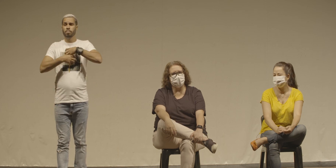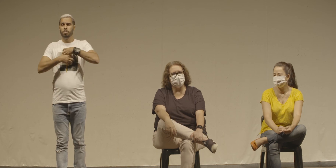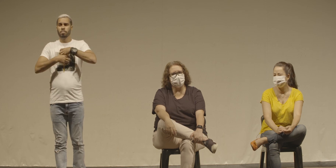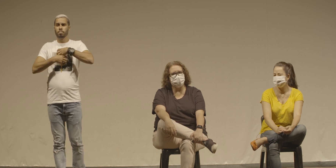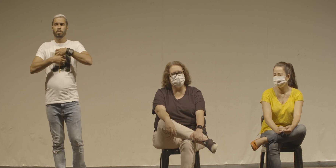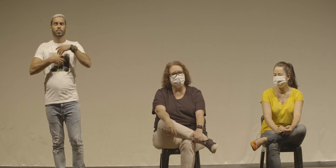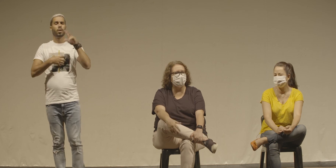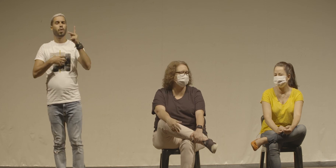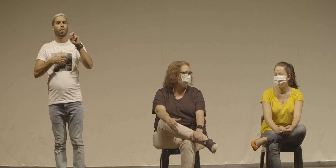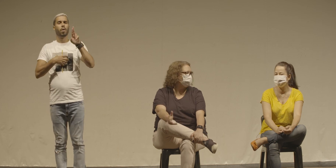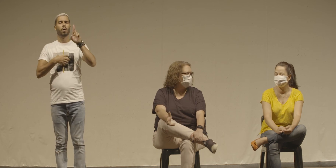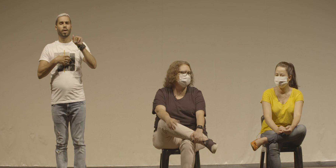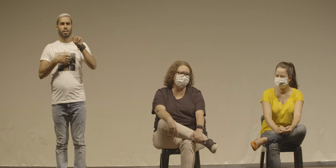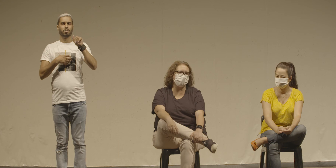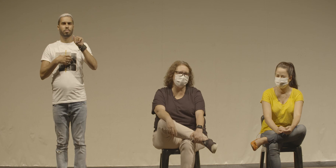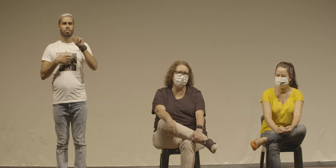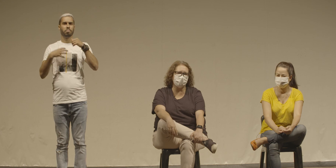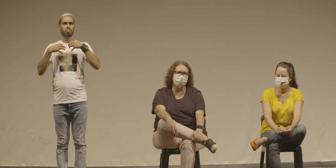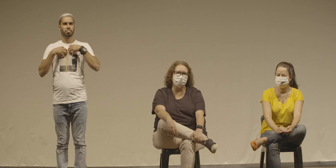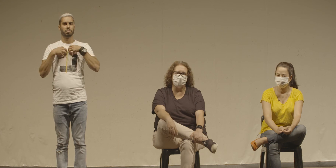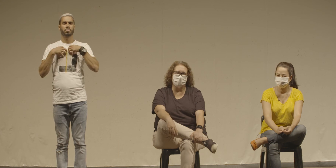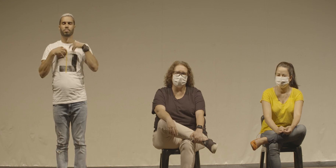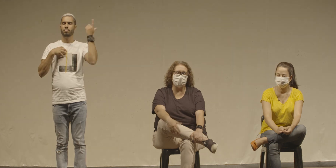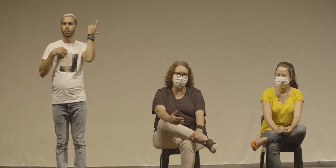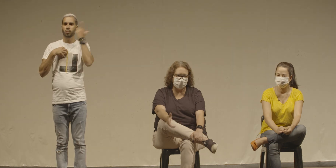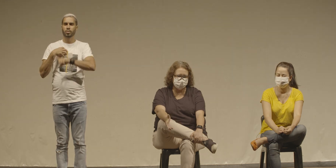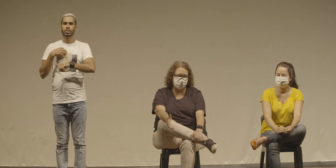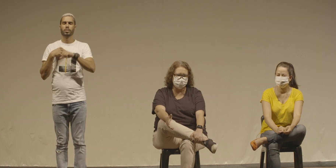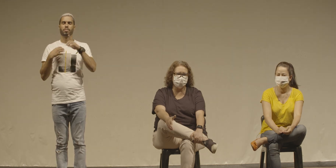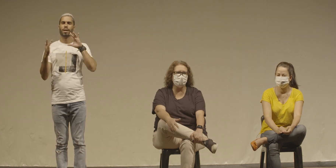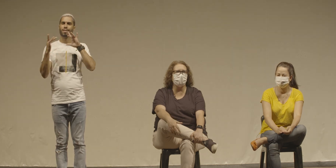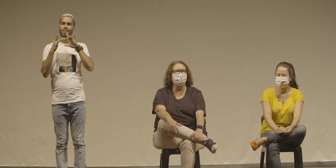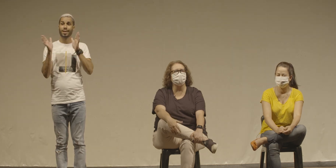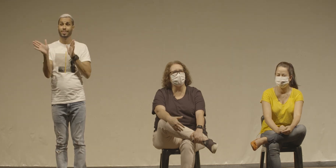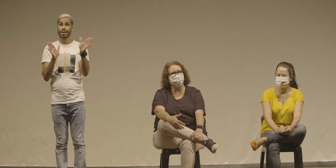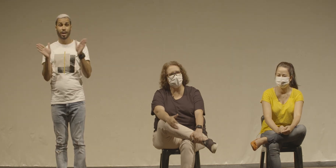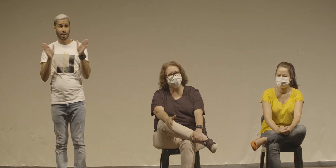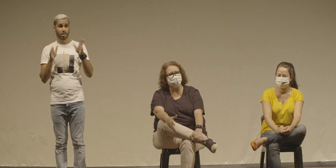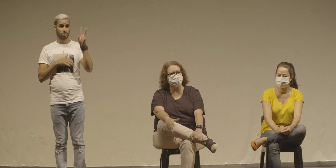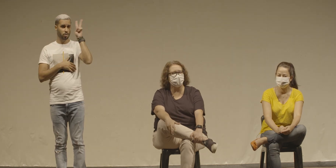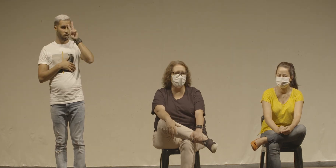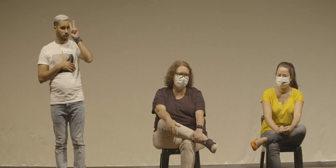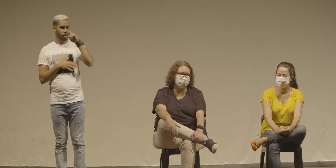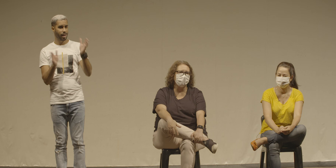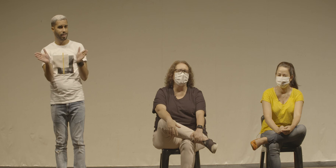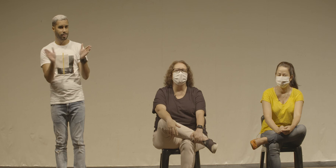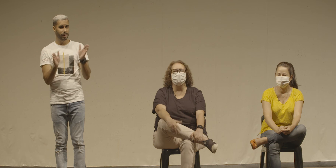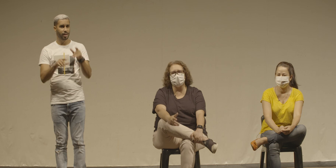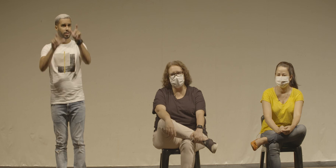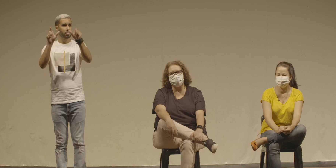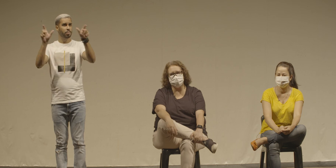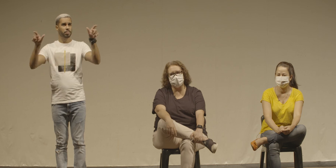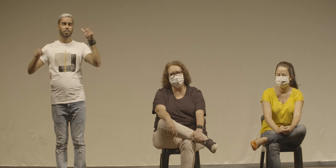em termos, né, conseguido ter acesso a essa história, ter acesso a essas mulheres